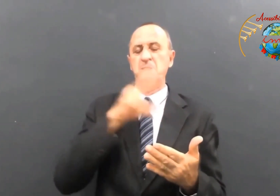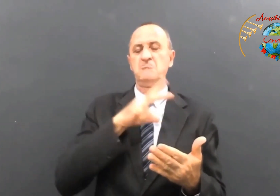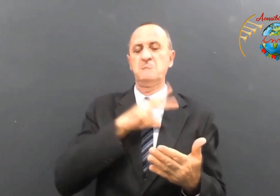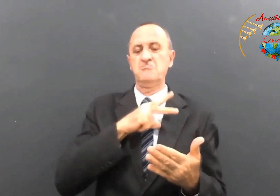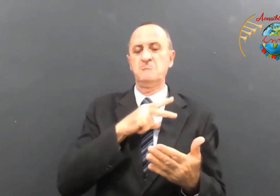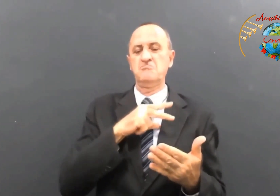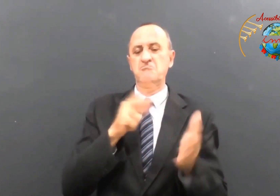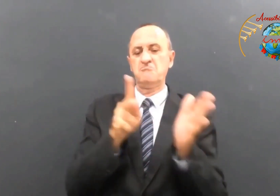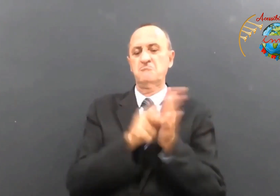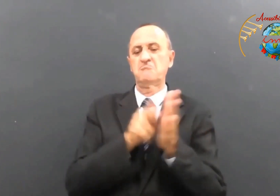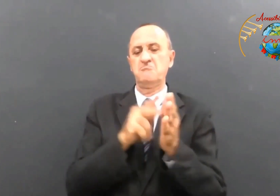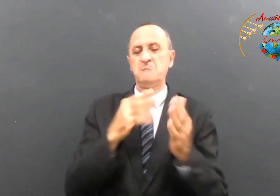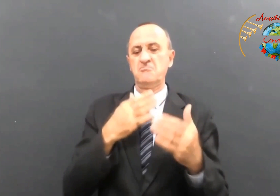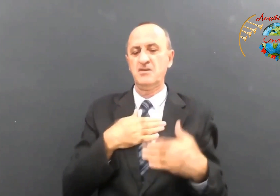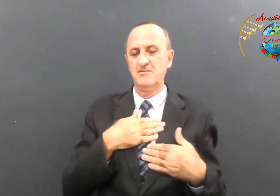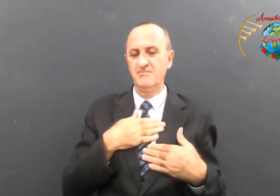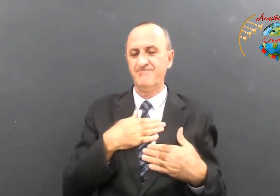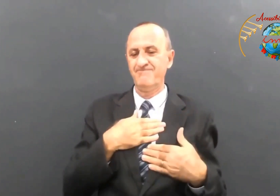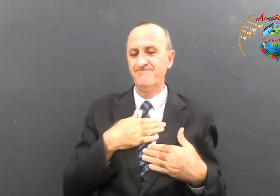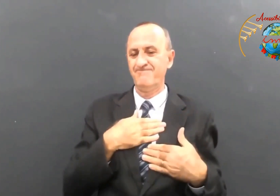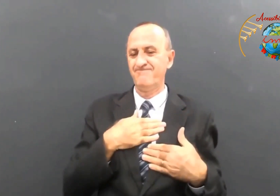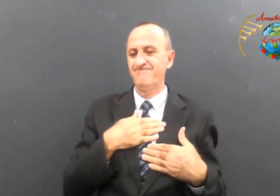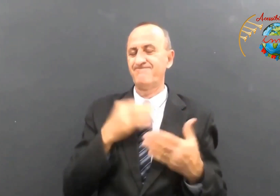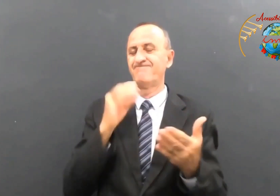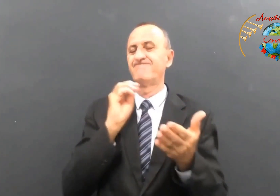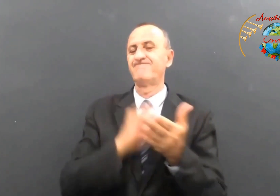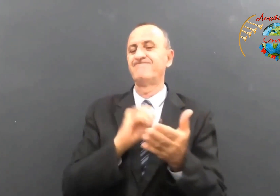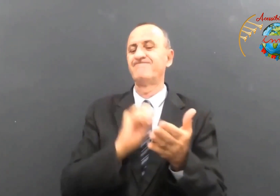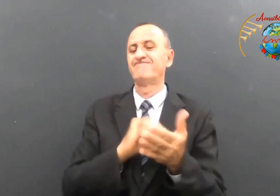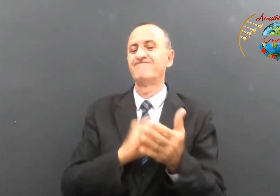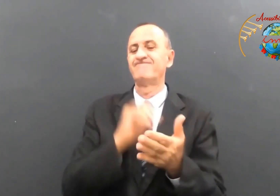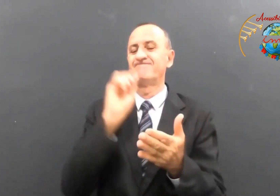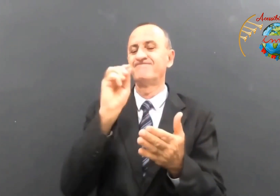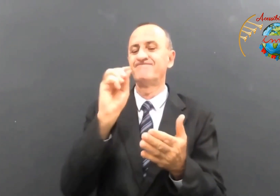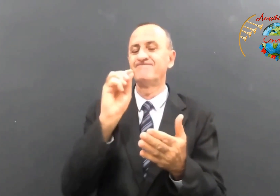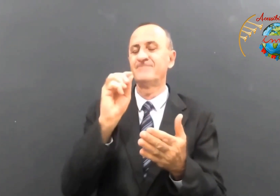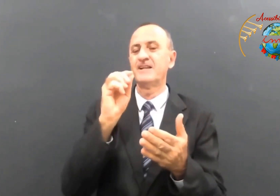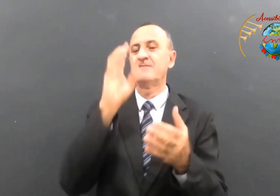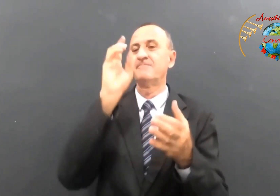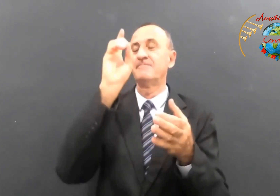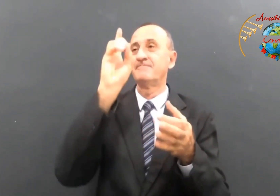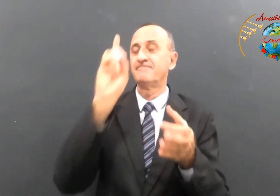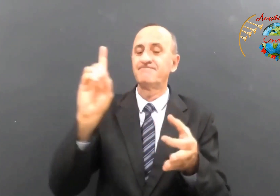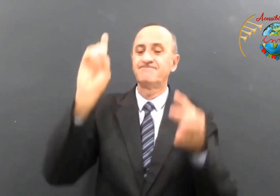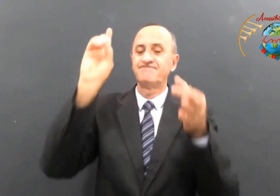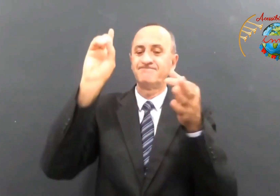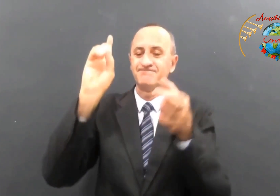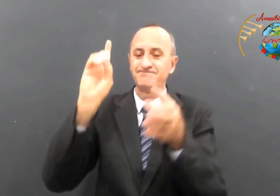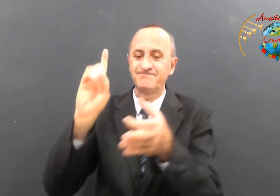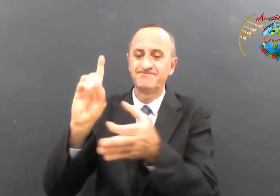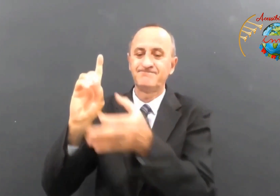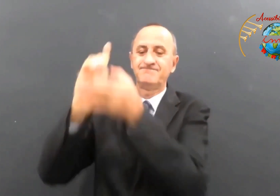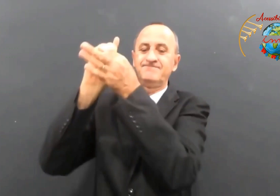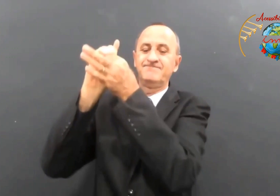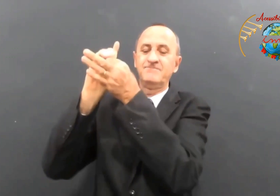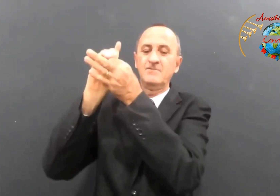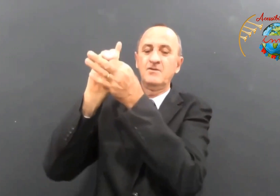maneira. Falta o quê, então? Falta comunhão com Deus, dependência de